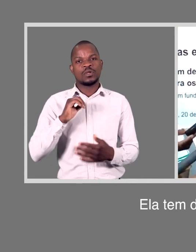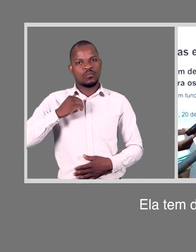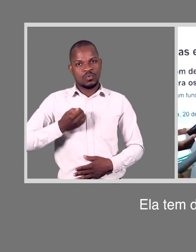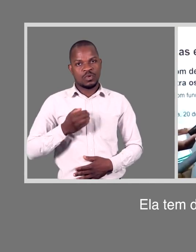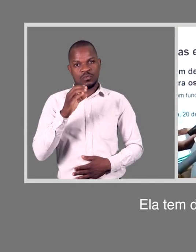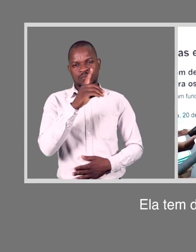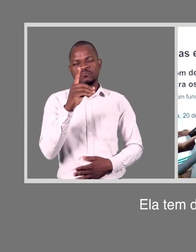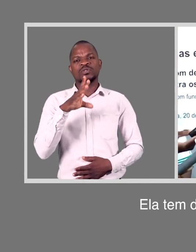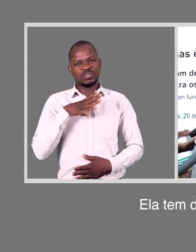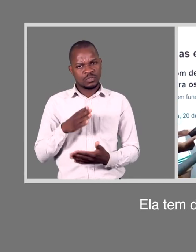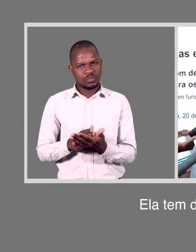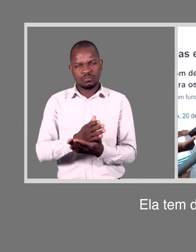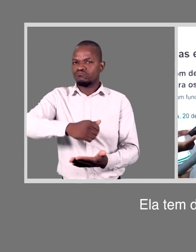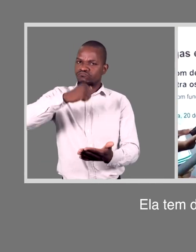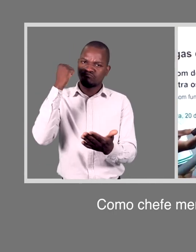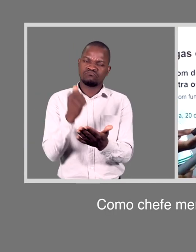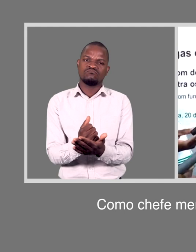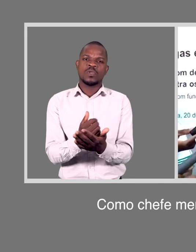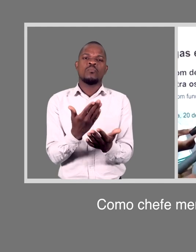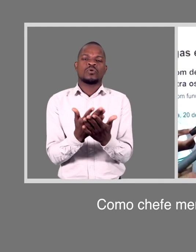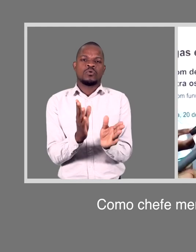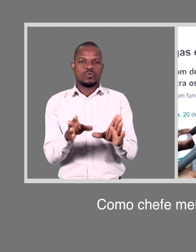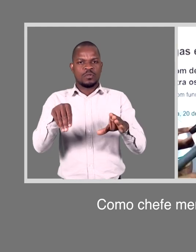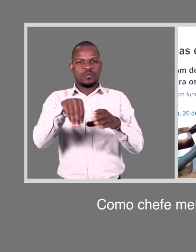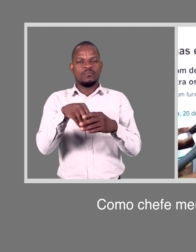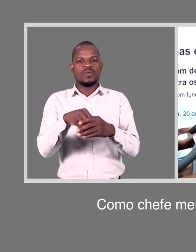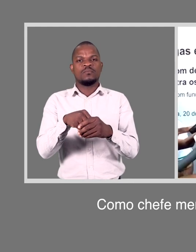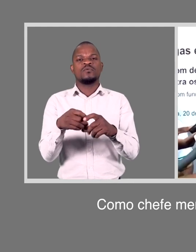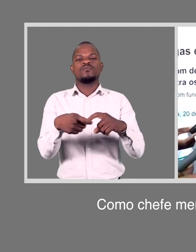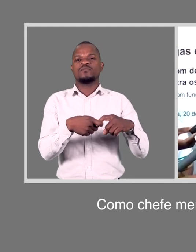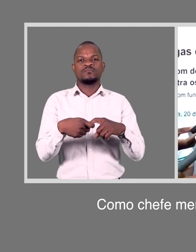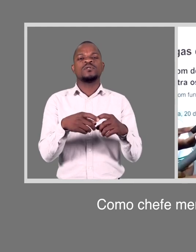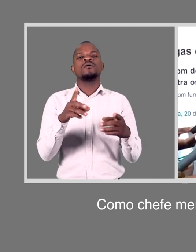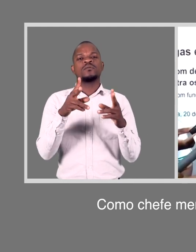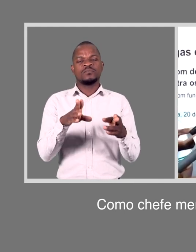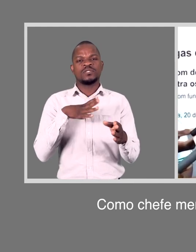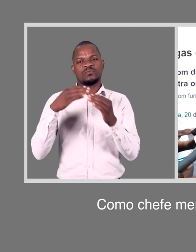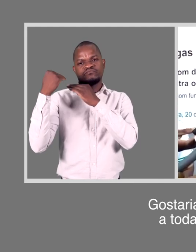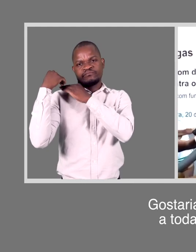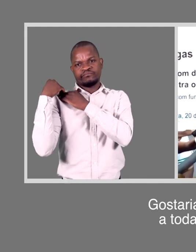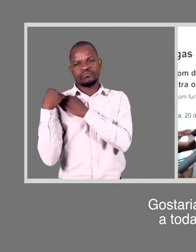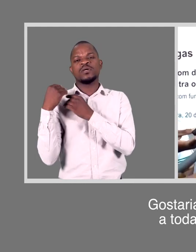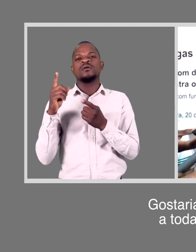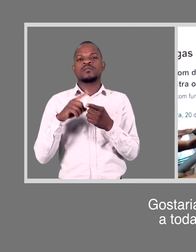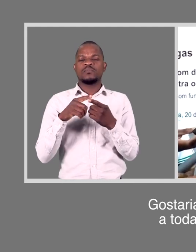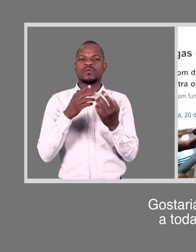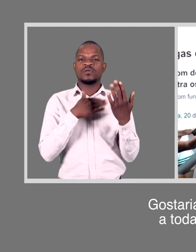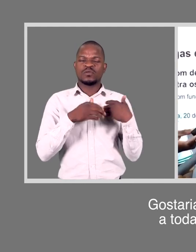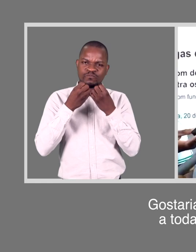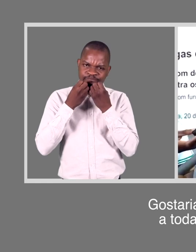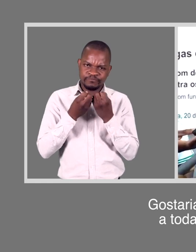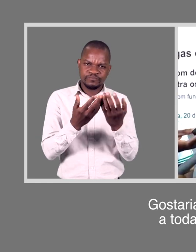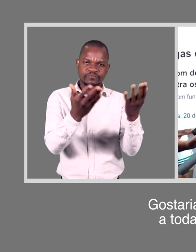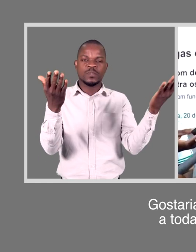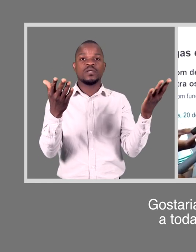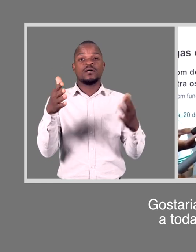Ela tem o direito de tomar decisão como chefe, membro da família e responsável. Gostaria muito de deixar